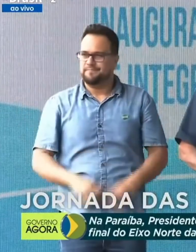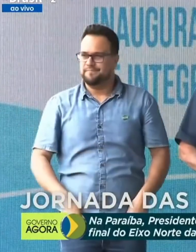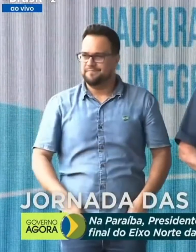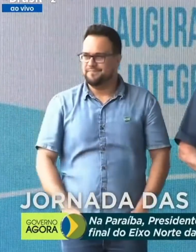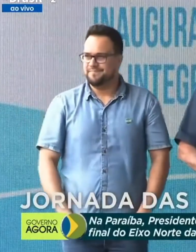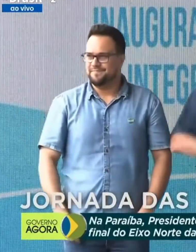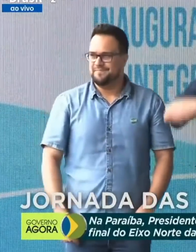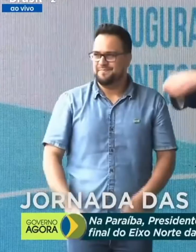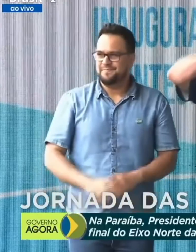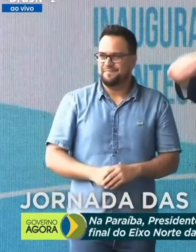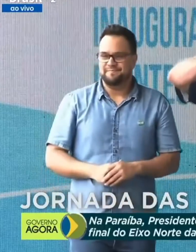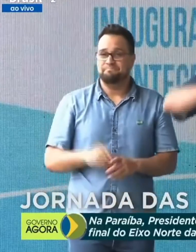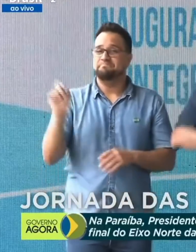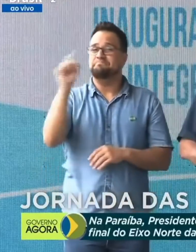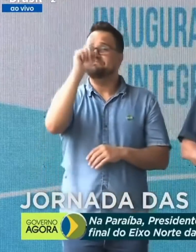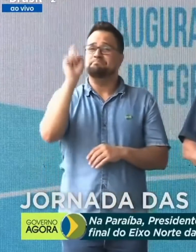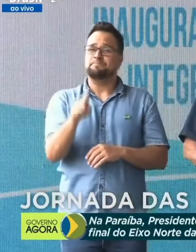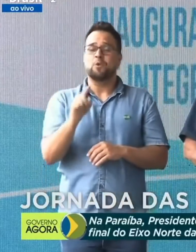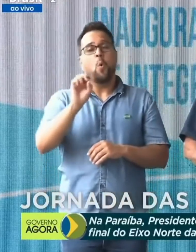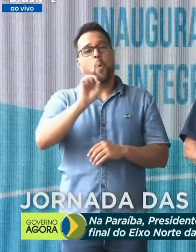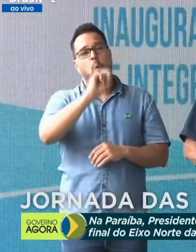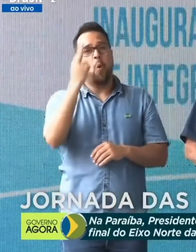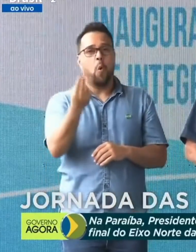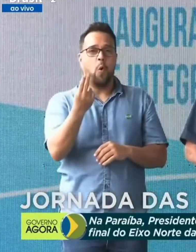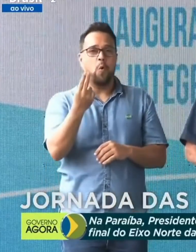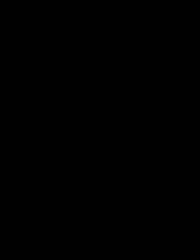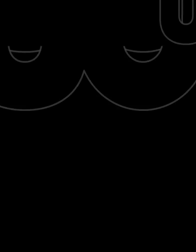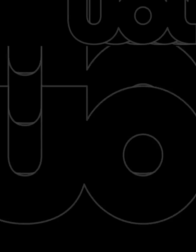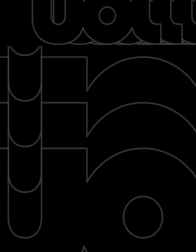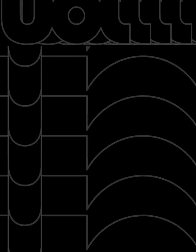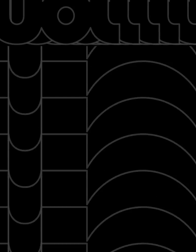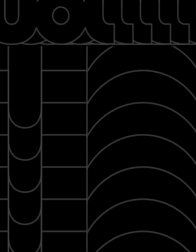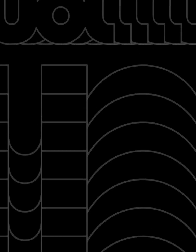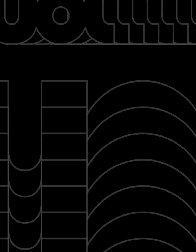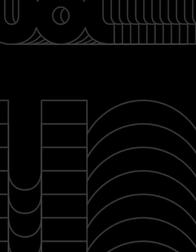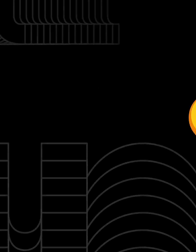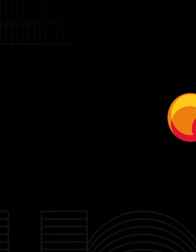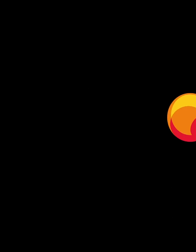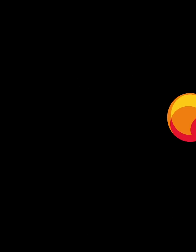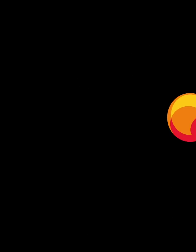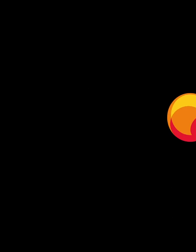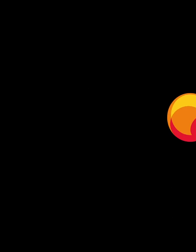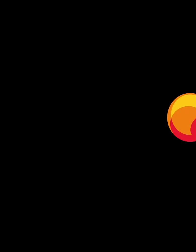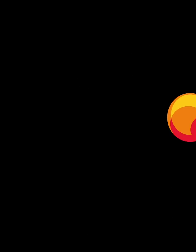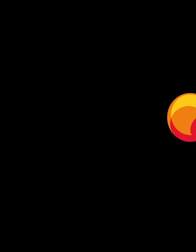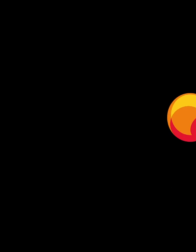O que seria desse país? Ou uma coisa ou outra. Uau.